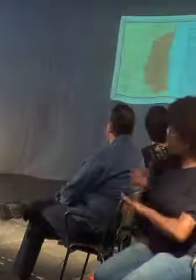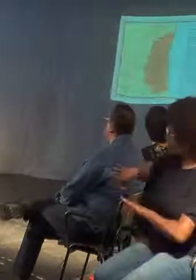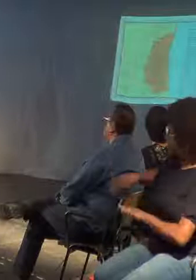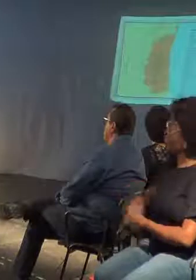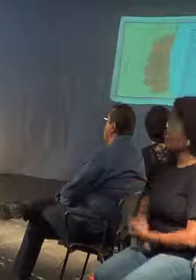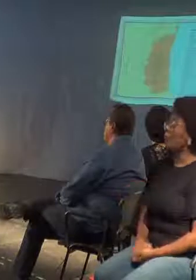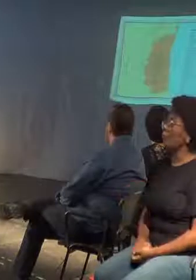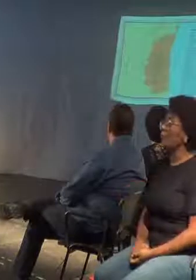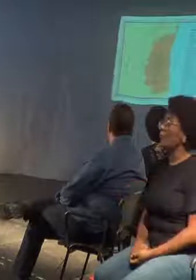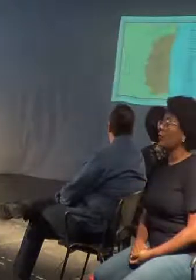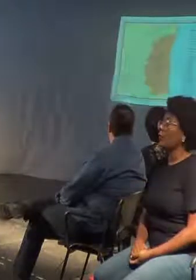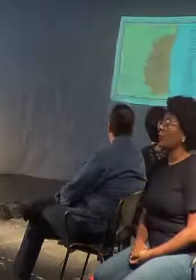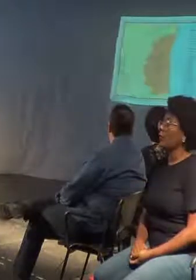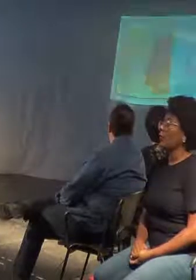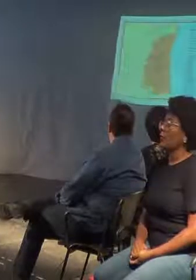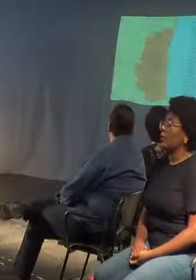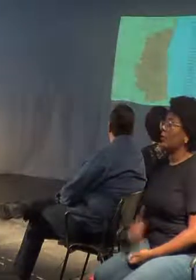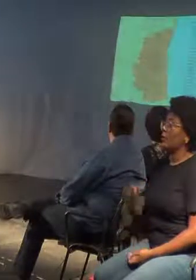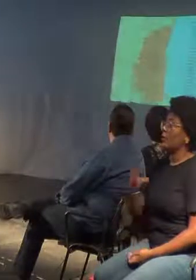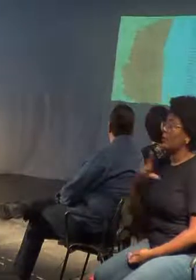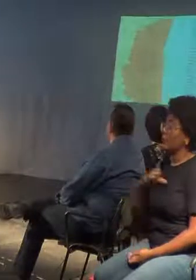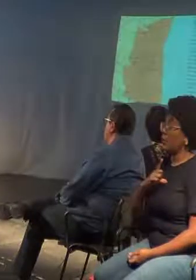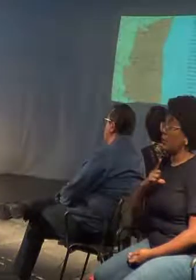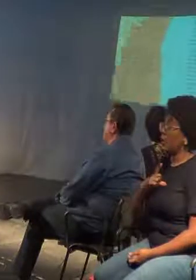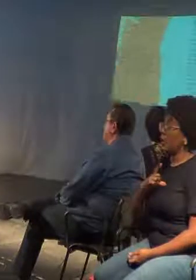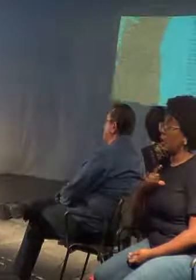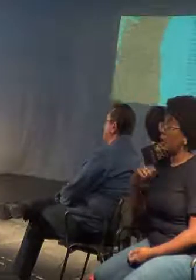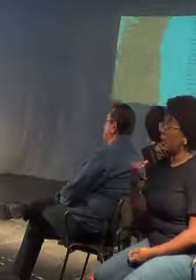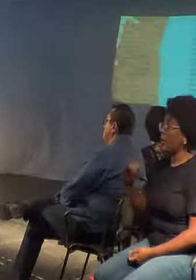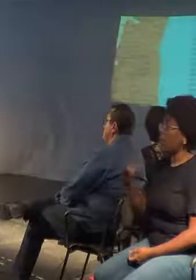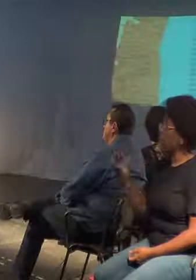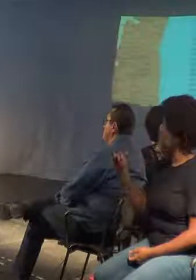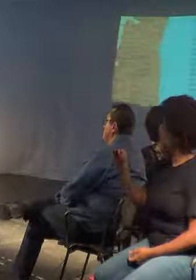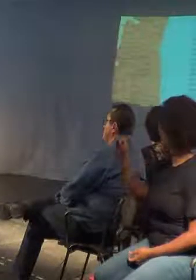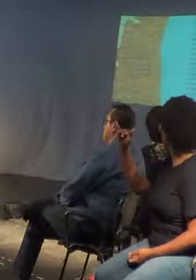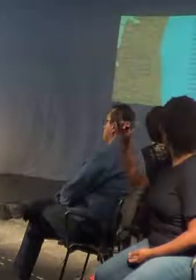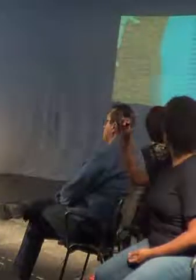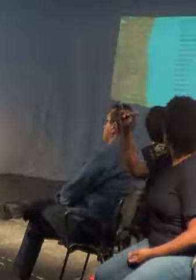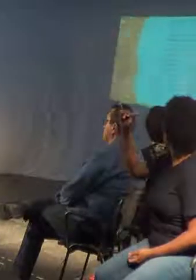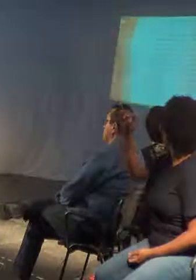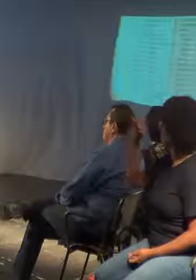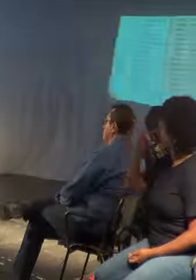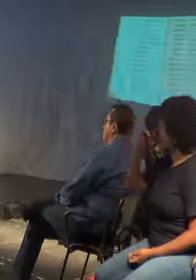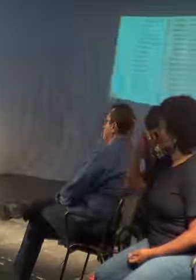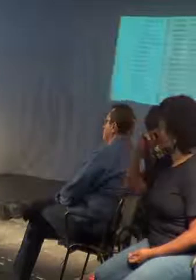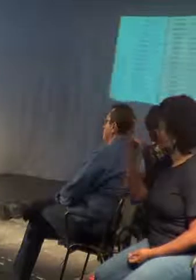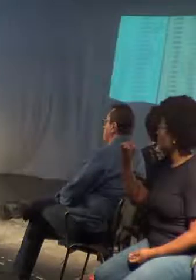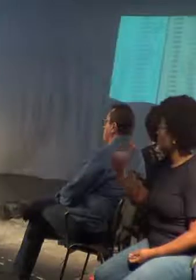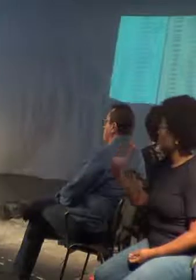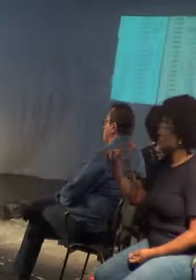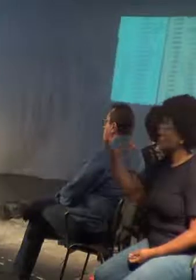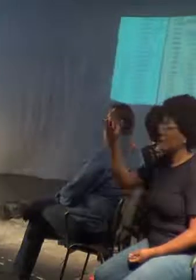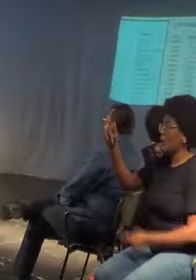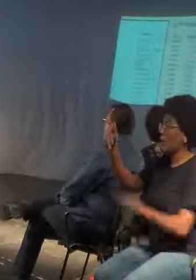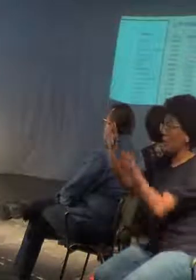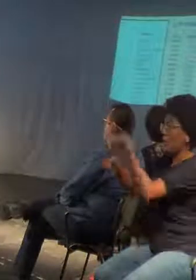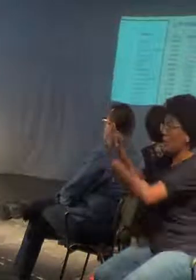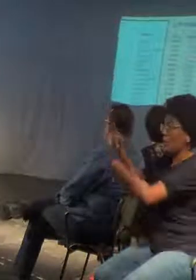Aqui a gente tem a taxa de urbanidade, de urbanização, né? Aí tem situações que são